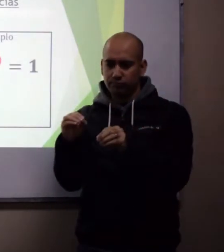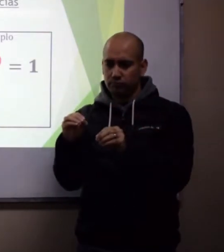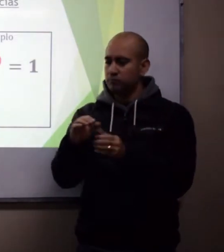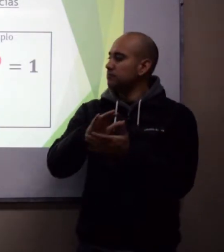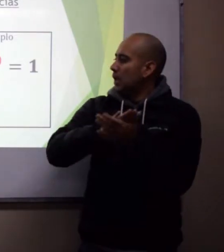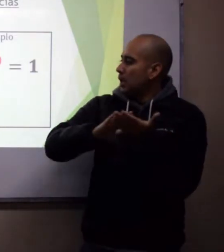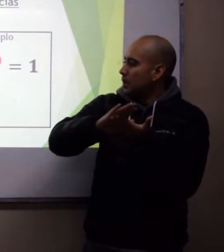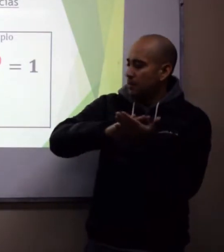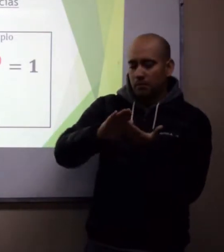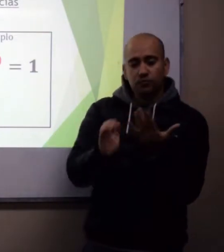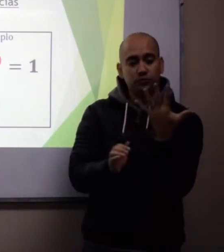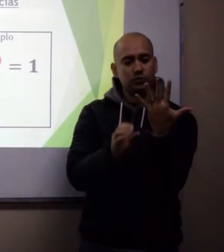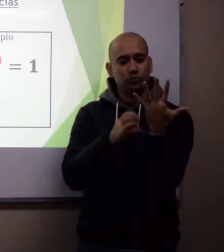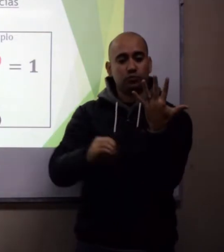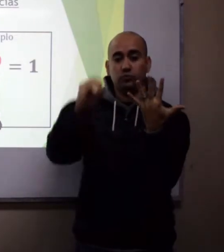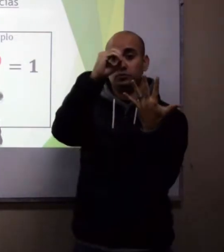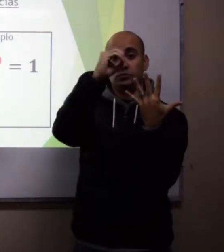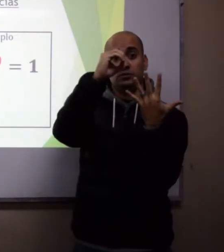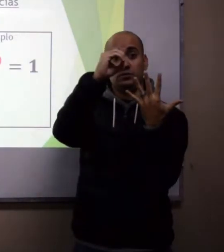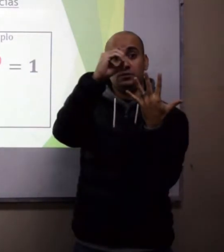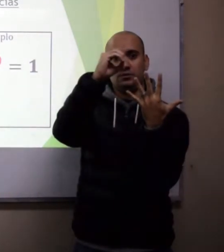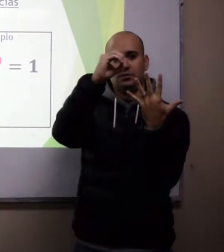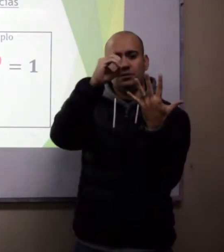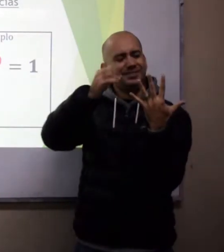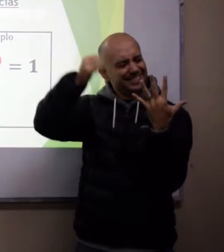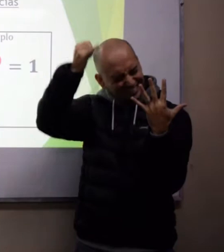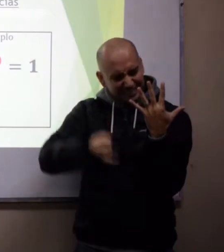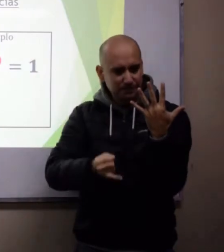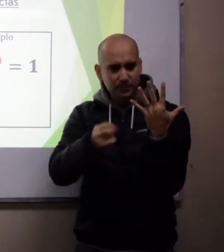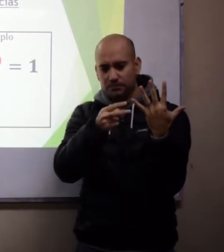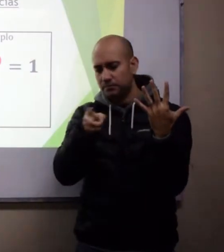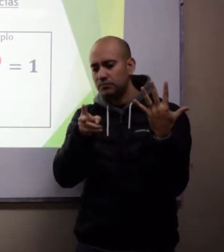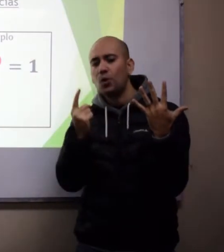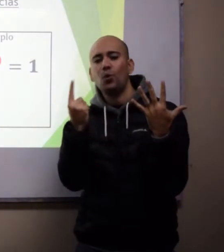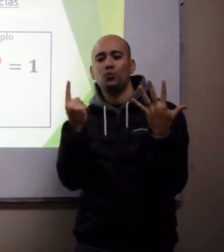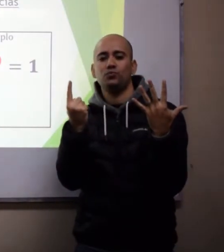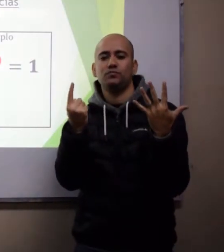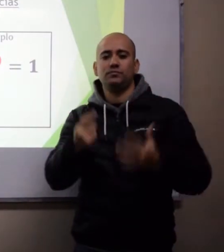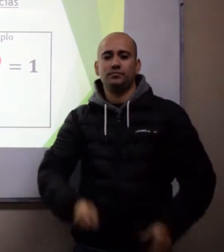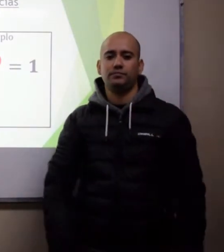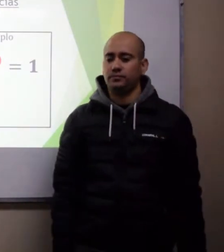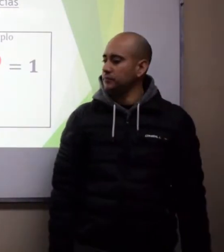Ejemplo, 5 elevado a 0 es igual a 1.